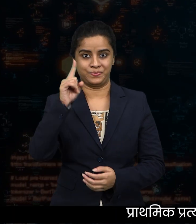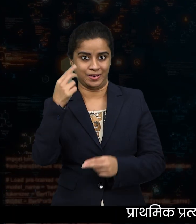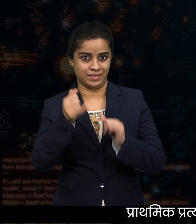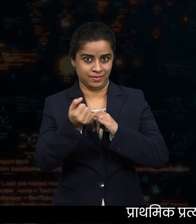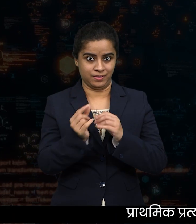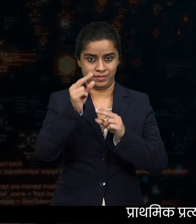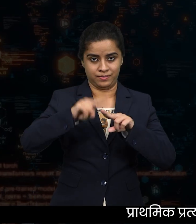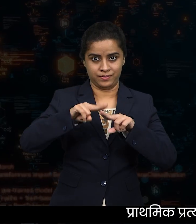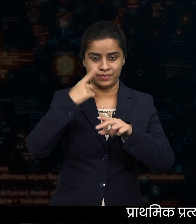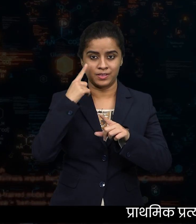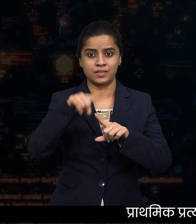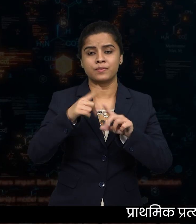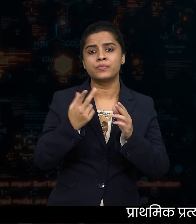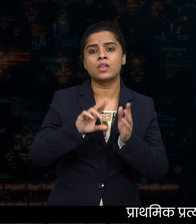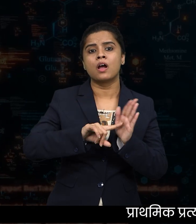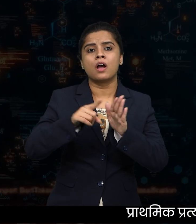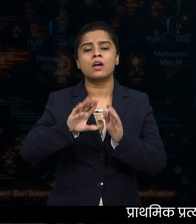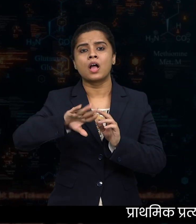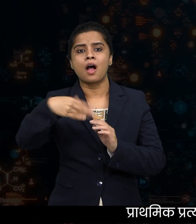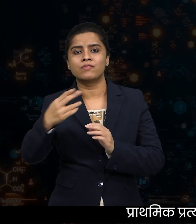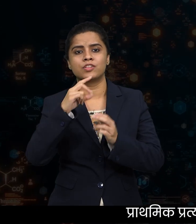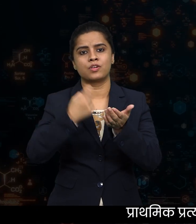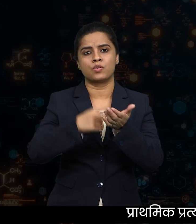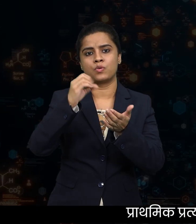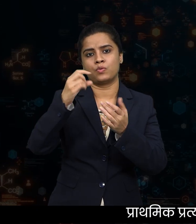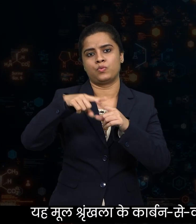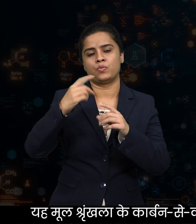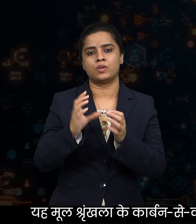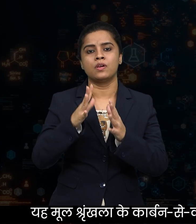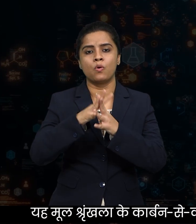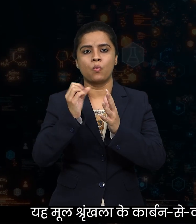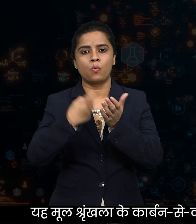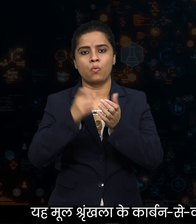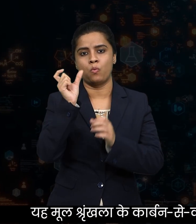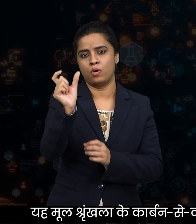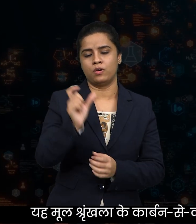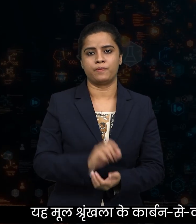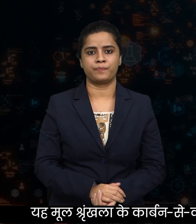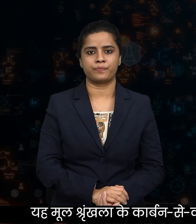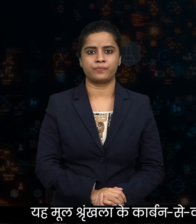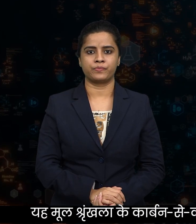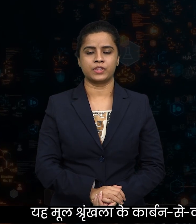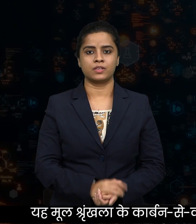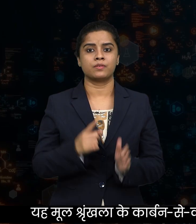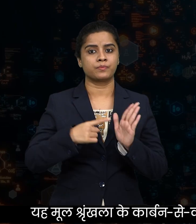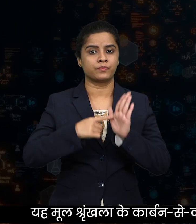प्राथमिक प्रत्यय मूल शब्द के बाद आता है। यह मूल श्रृंखला के कार्बन से कार्बन संबंध